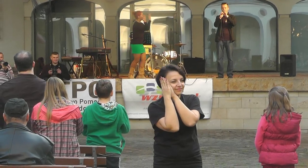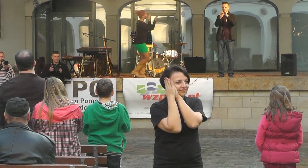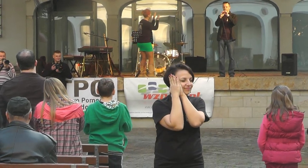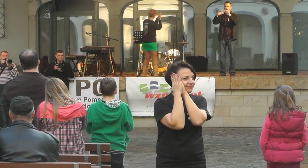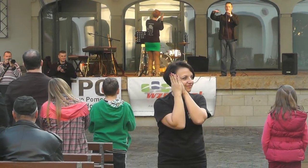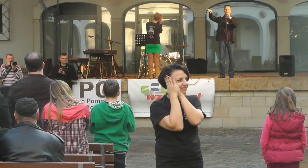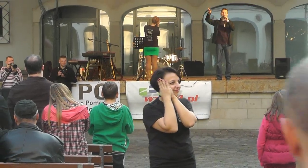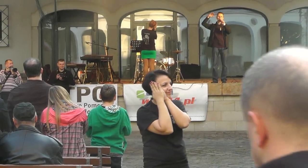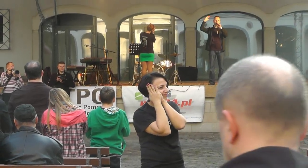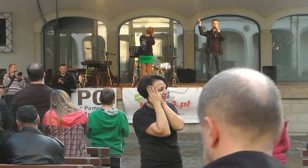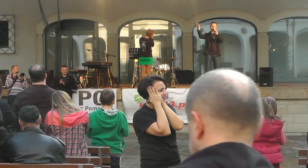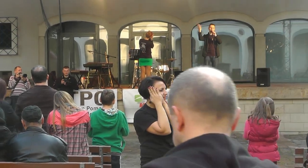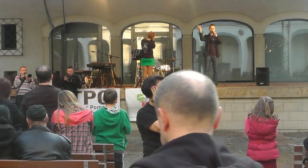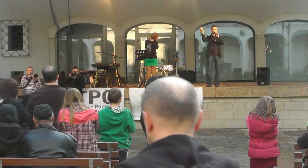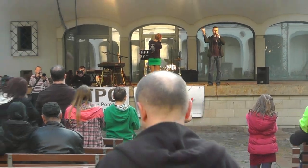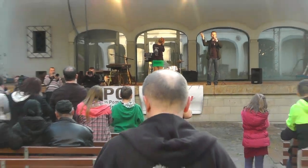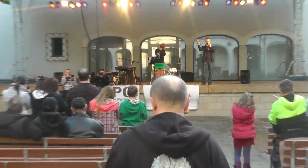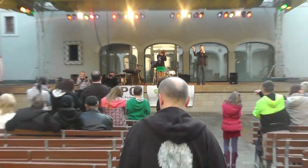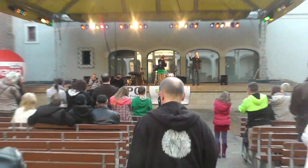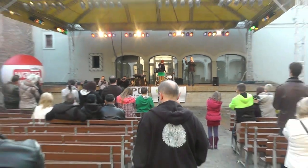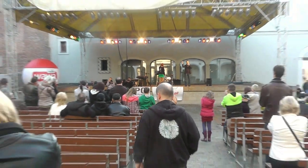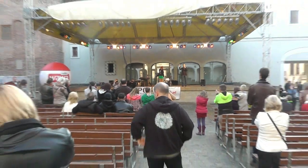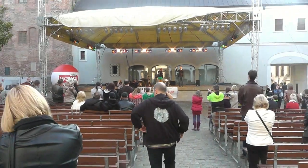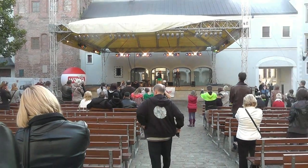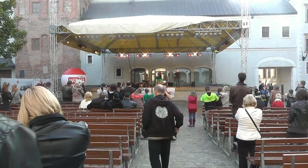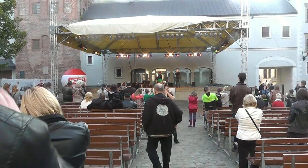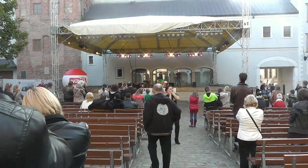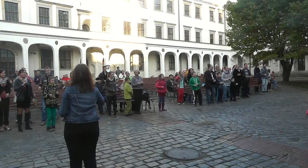głowa czyli układamy się na prawej